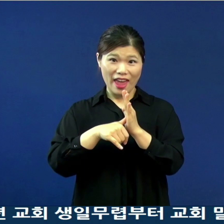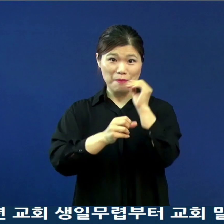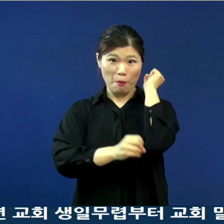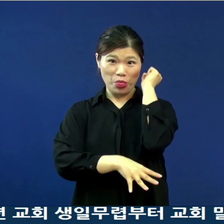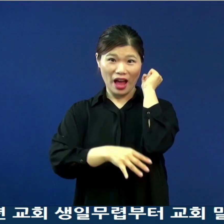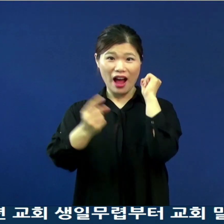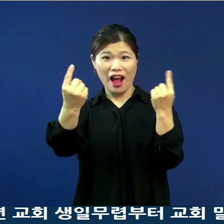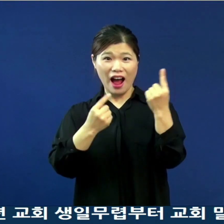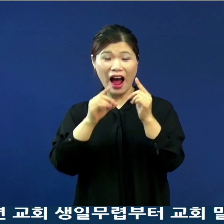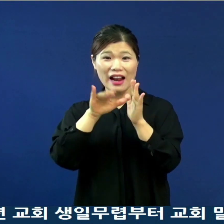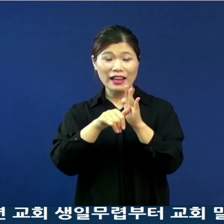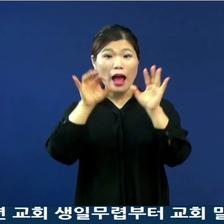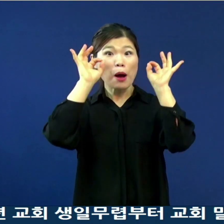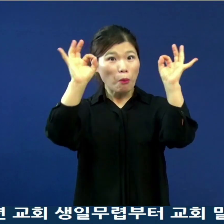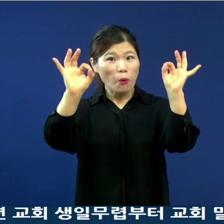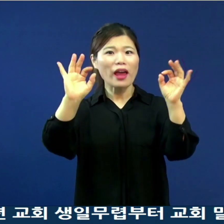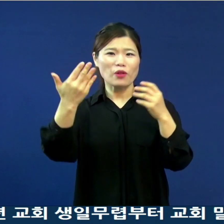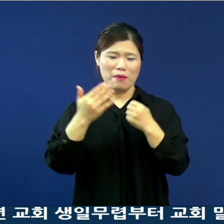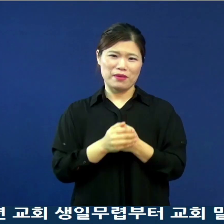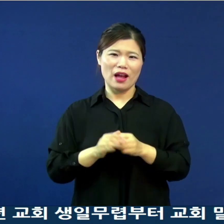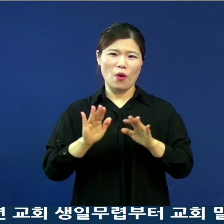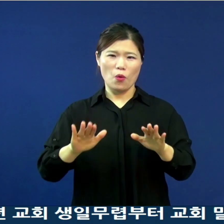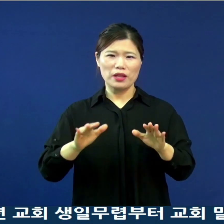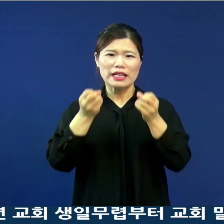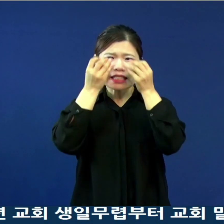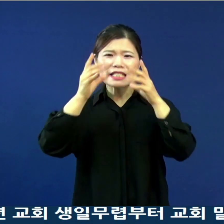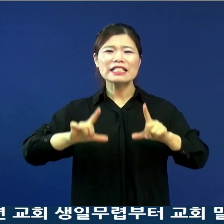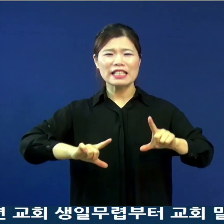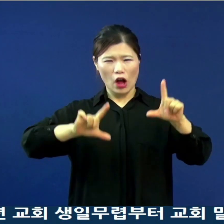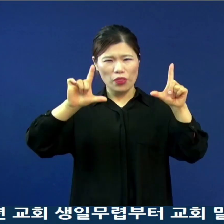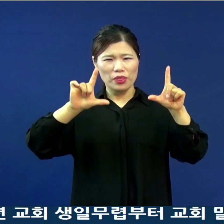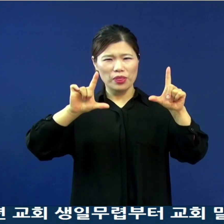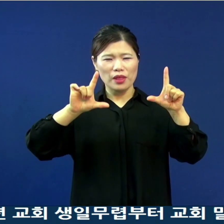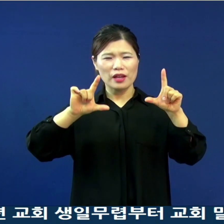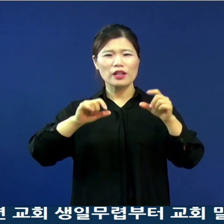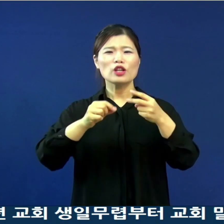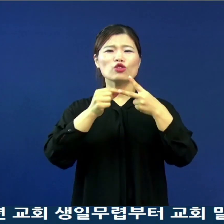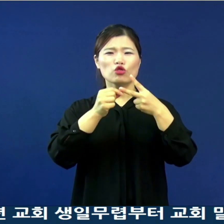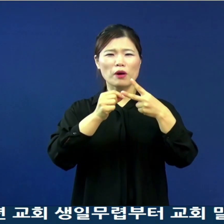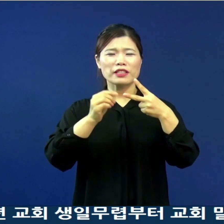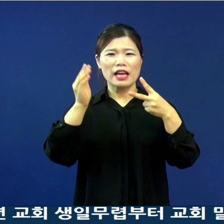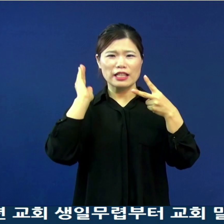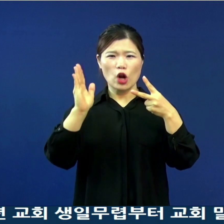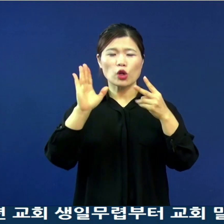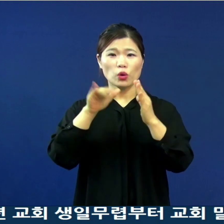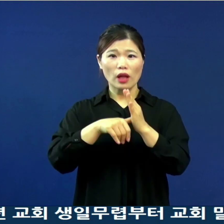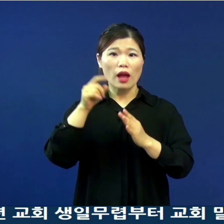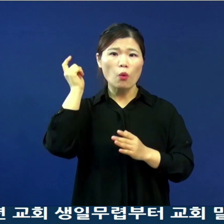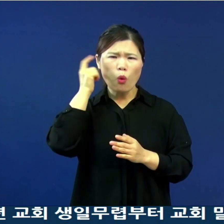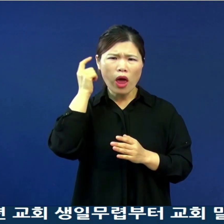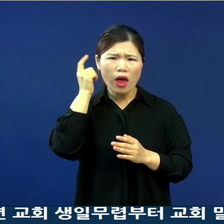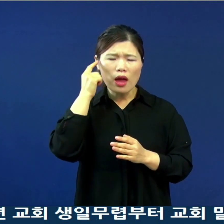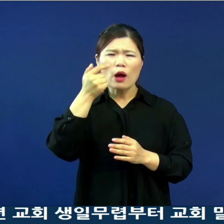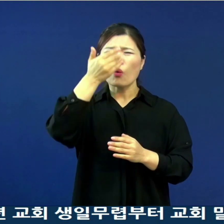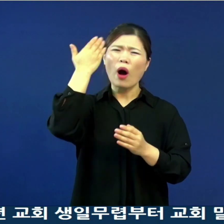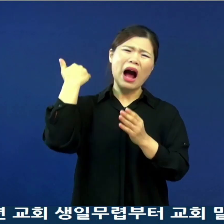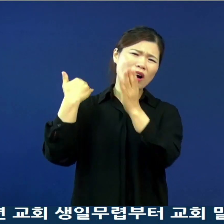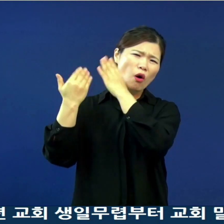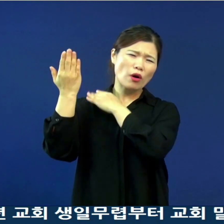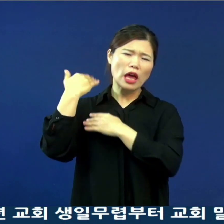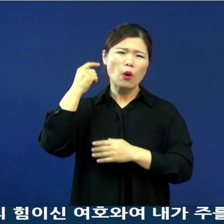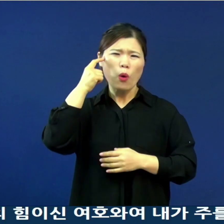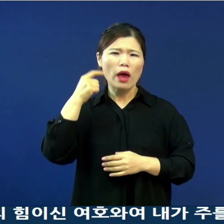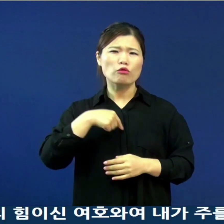있습니다. 오늘 신년 두 번째 설교로 이 말씀의 의미를, 과거에 이 말씀이 왜 우리의 영적인 기반이